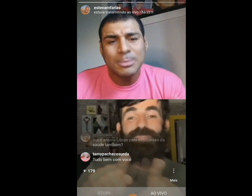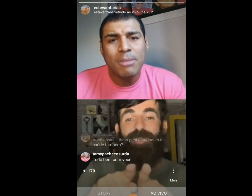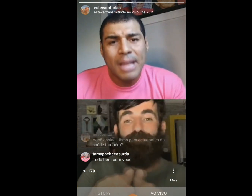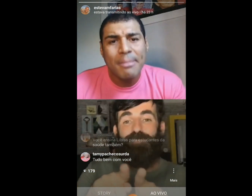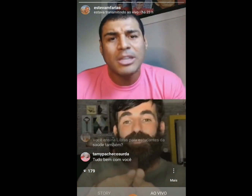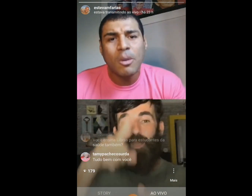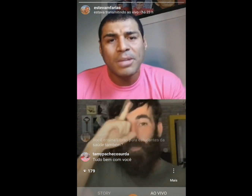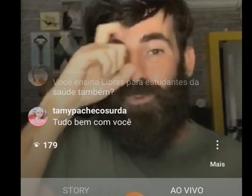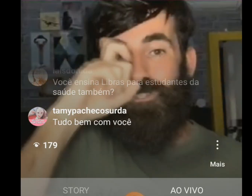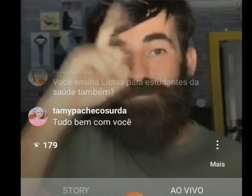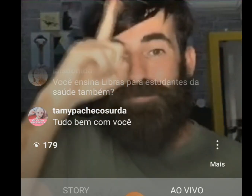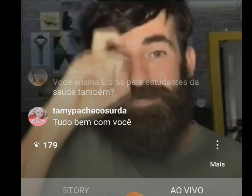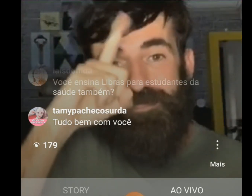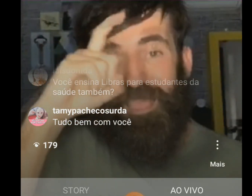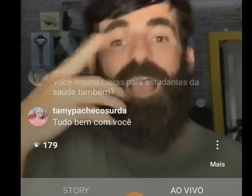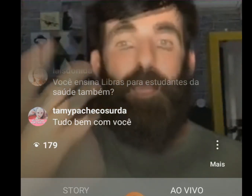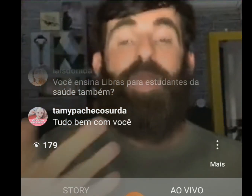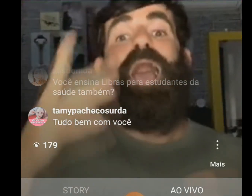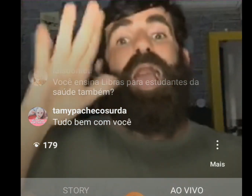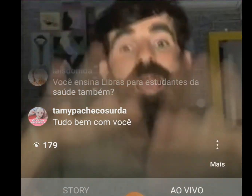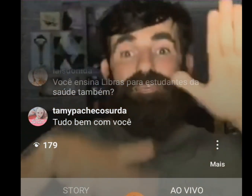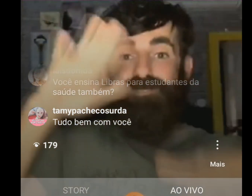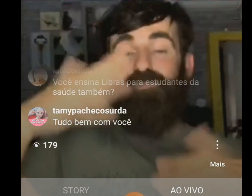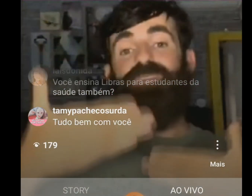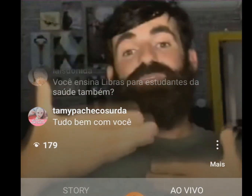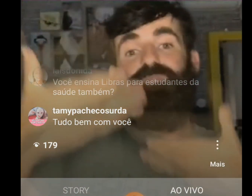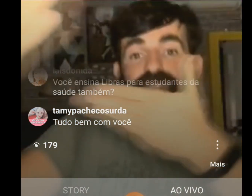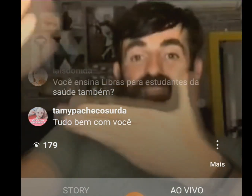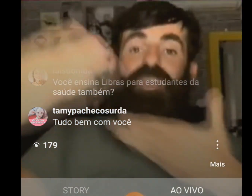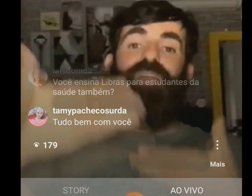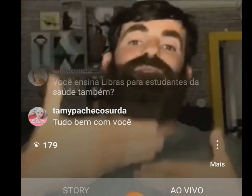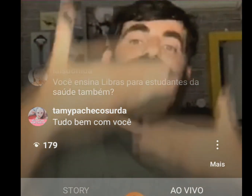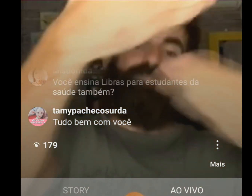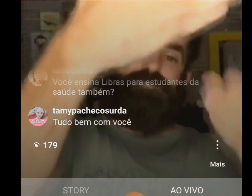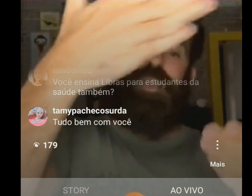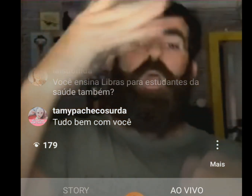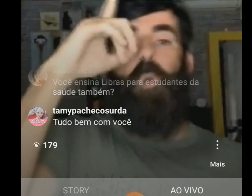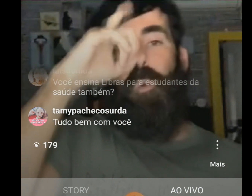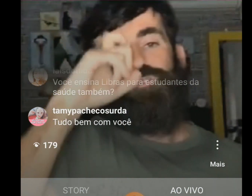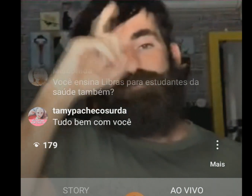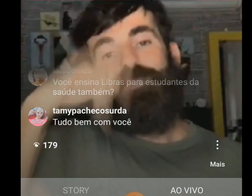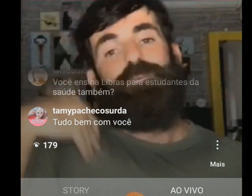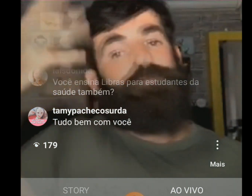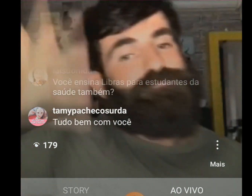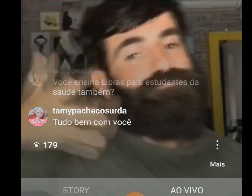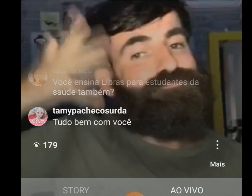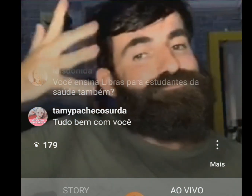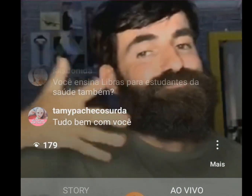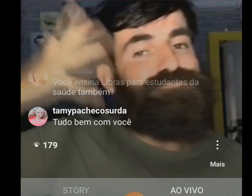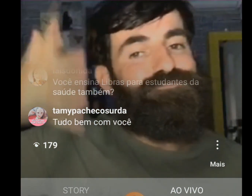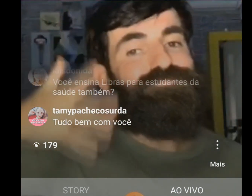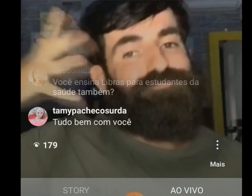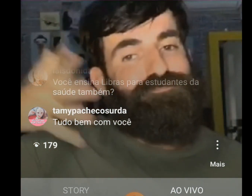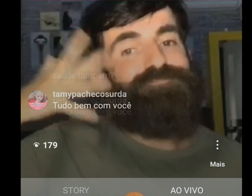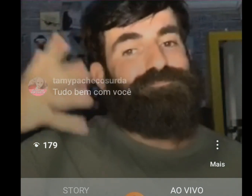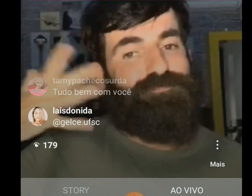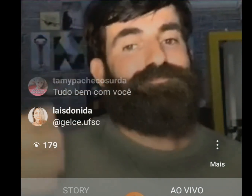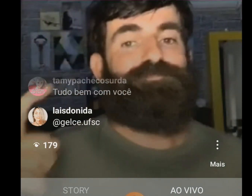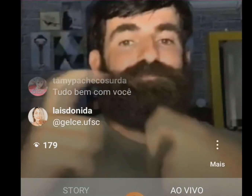também. No hospital, às vezes, eu faço o atendimento através de